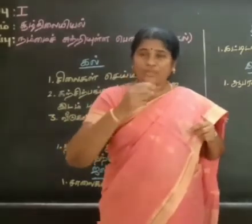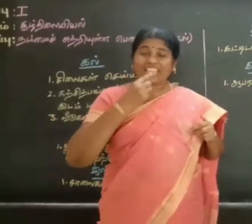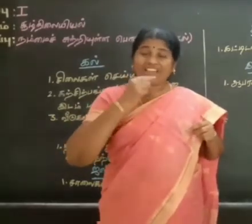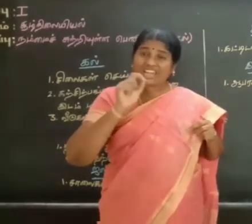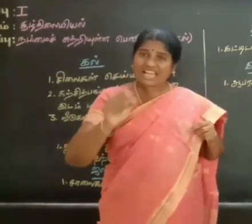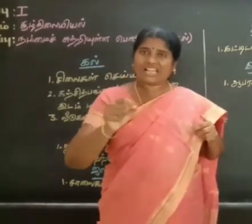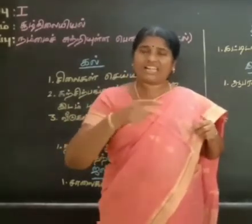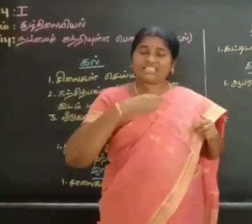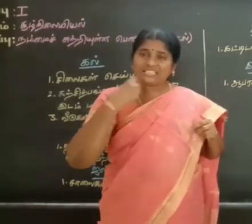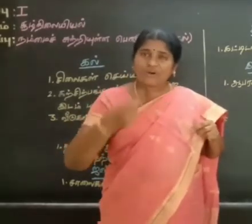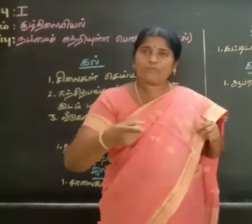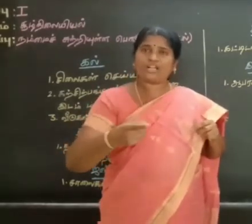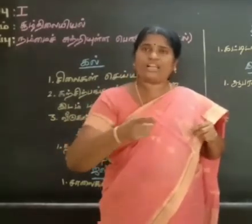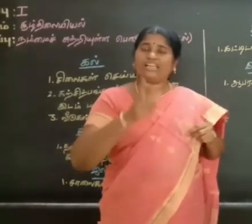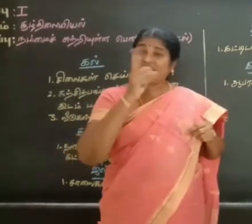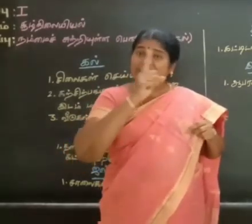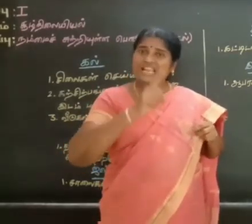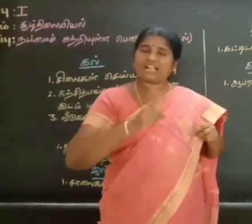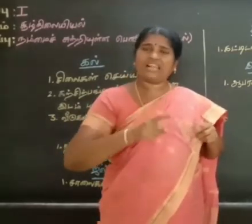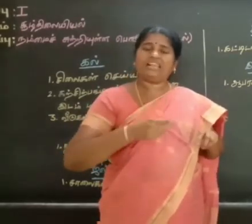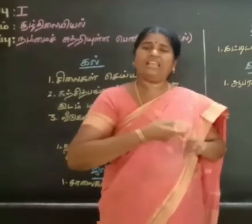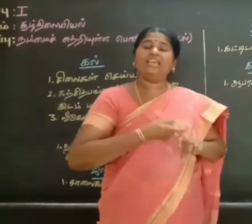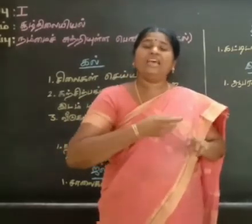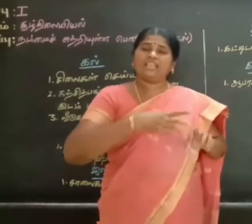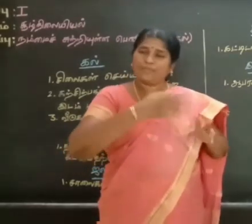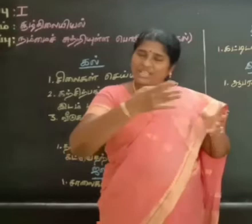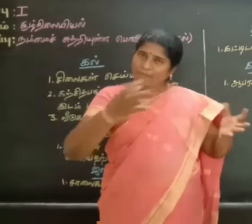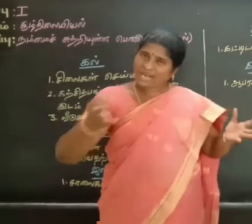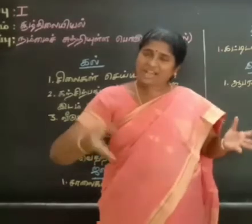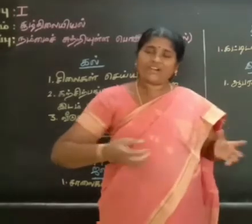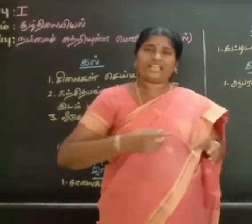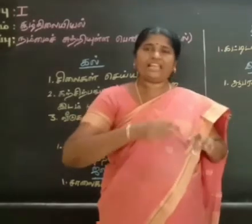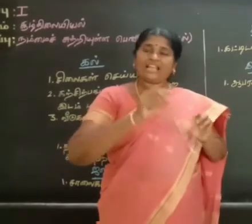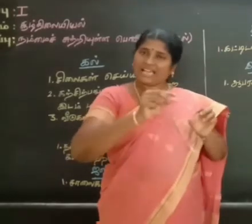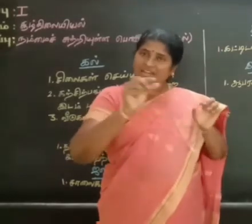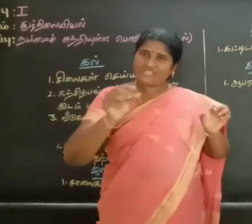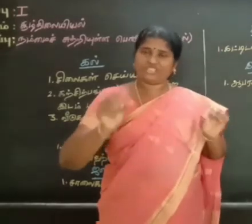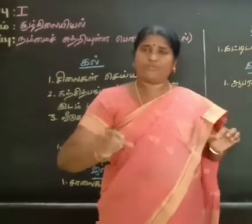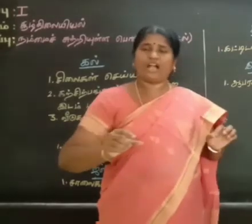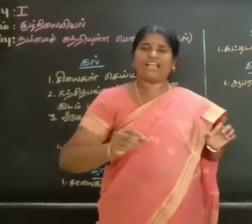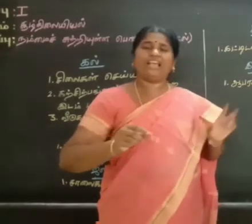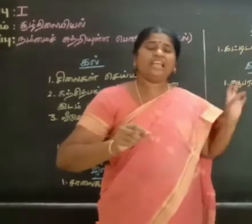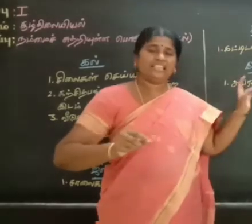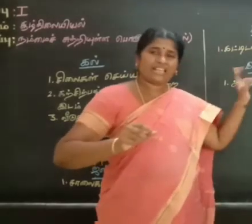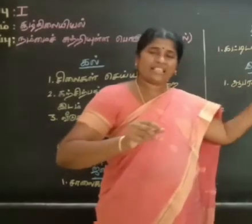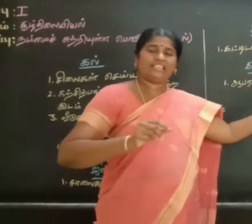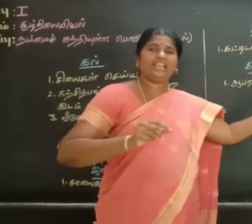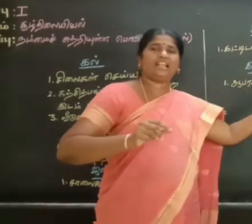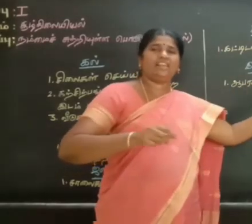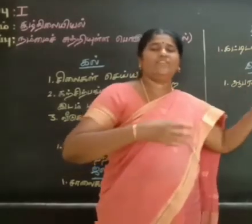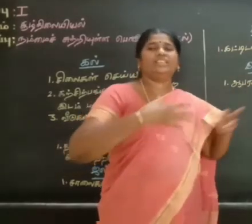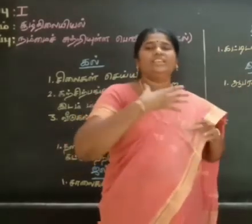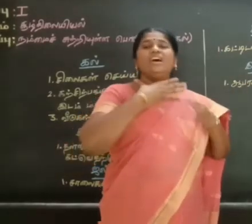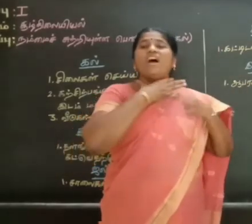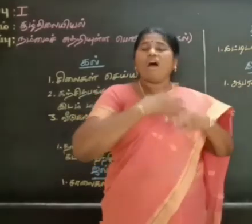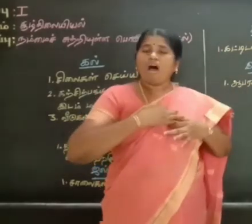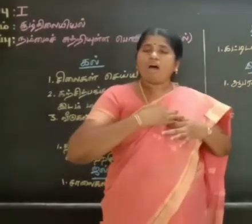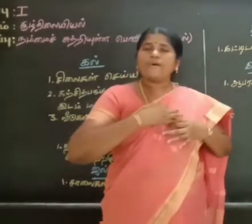பார்த்தியா. வெள்ளக்கல், சிவப்பு கல், நீலக்கல், இப்படி பல வகையில கல் வச்சிருப்பாங்க. இந்த ரத்தின கல் வந்து